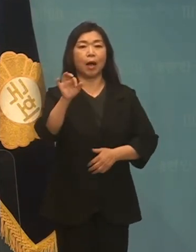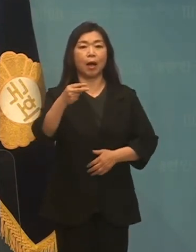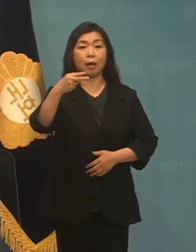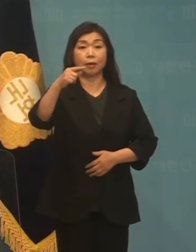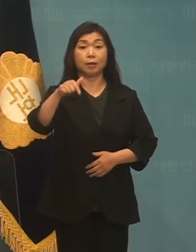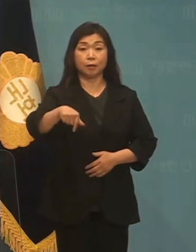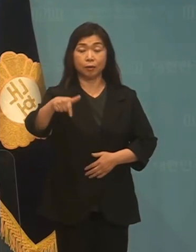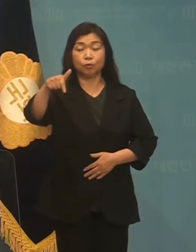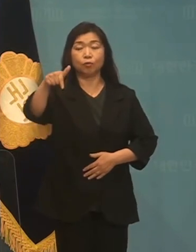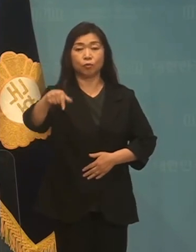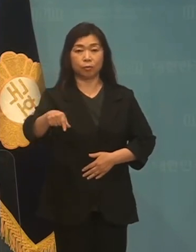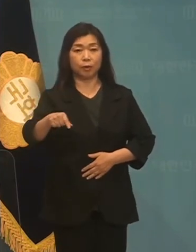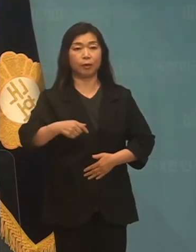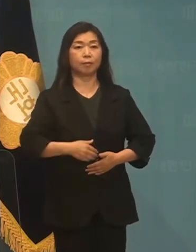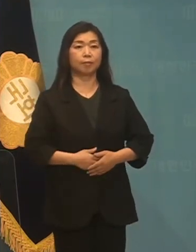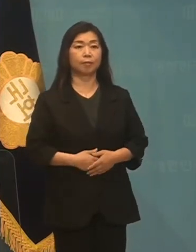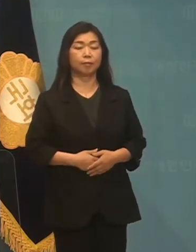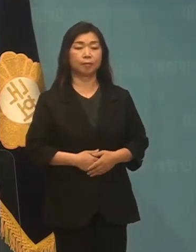강덕수입니다.